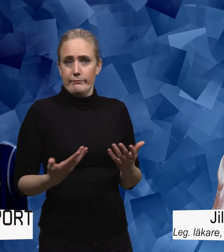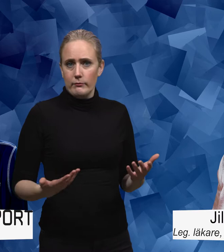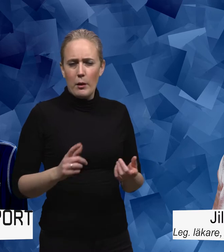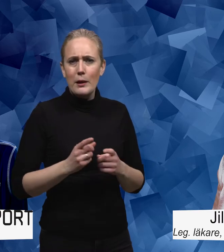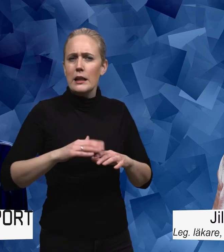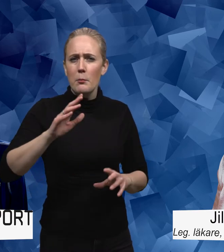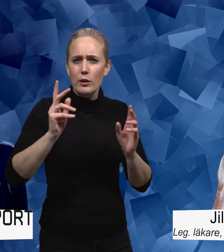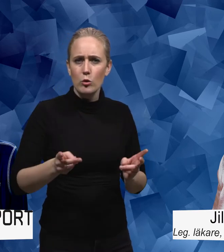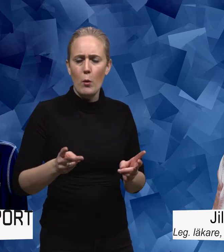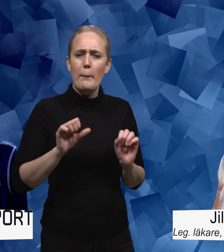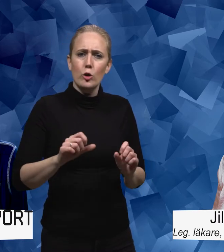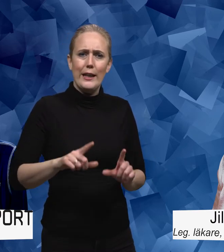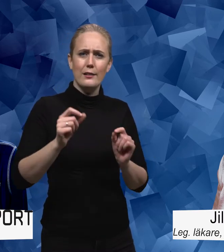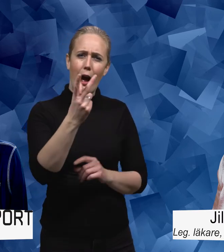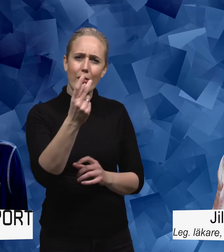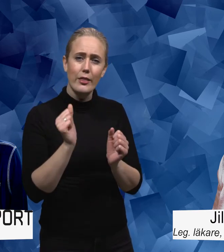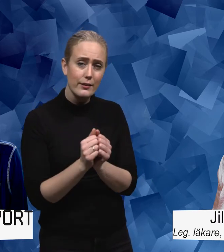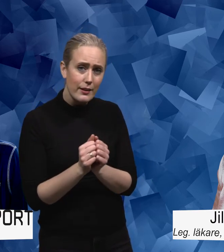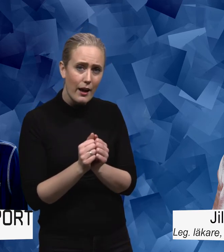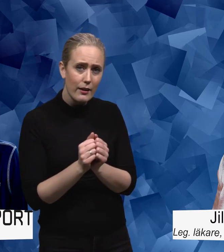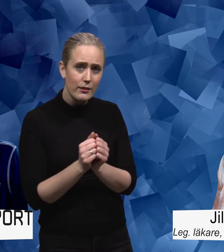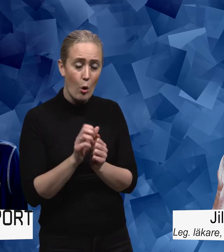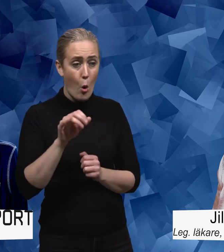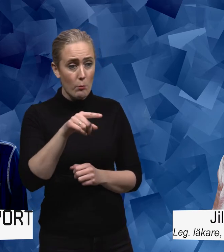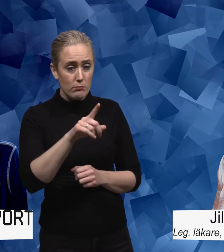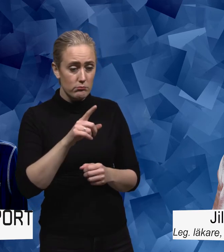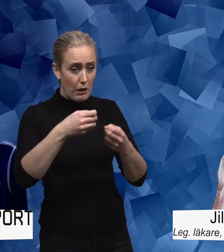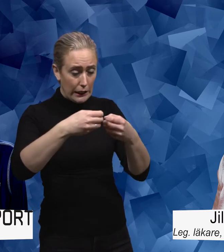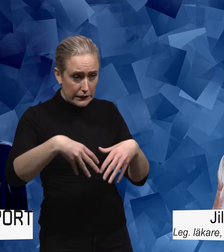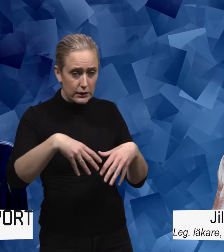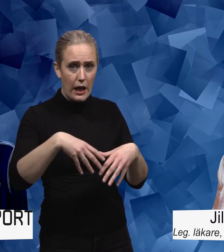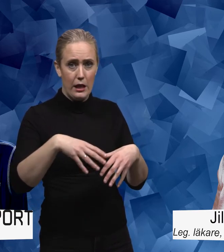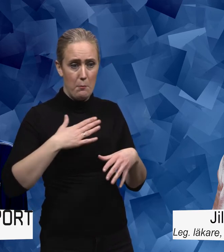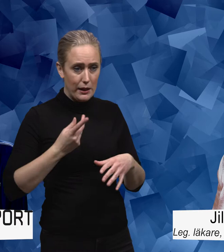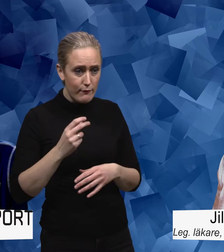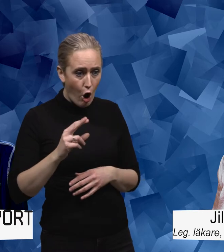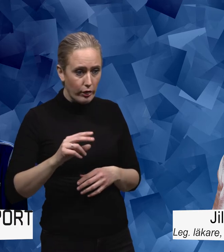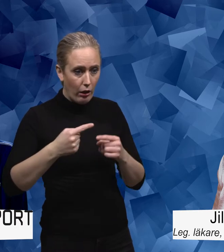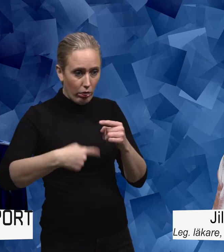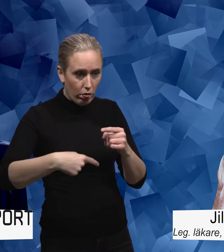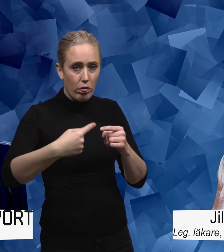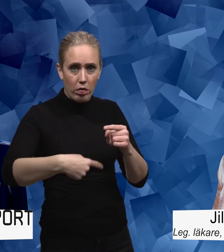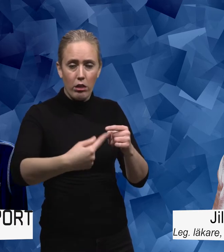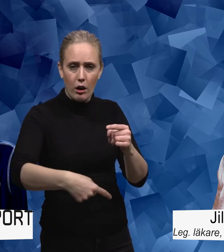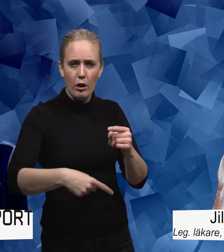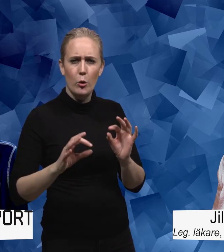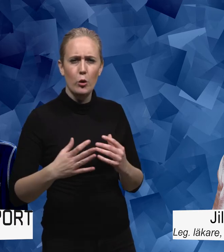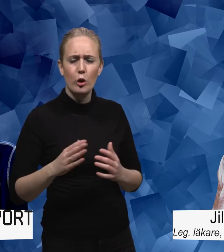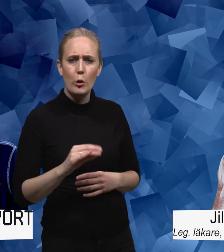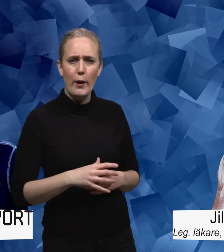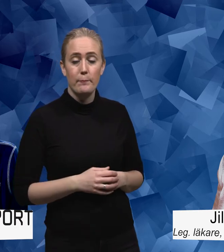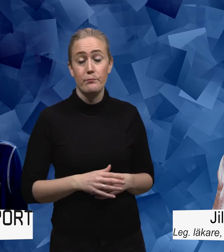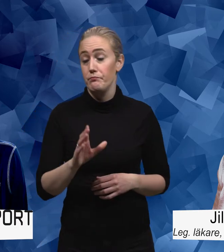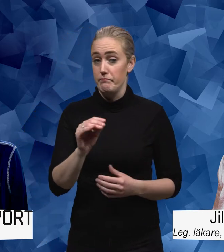blir det ingenting mer att hitta vägar runt att det man brukar göra är inställt då vanorna blir brutna. Ja exakt det är ju en